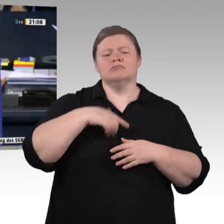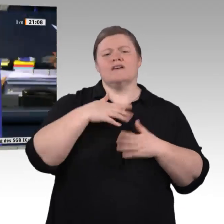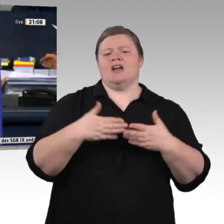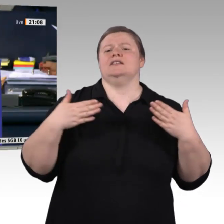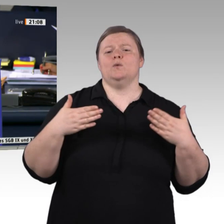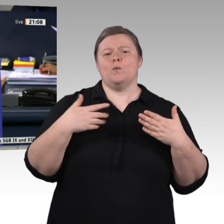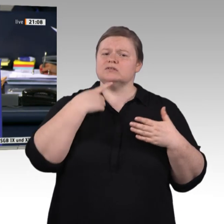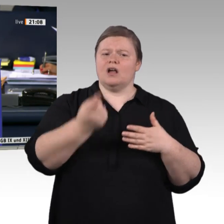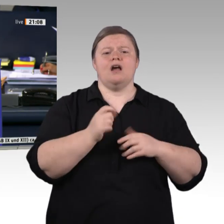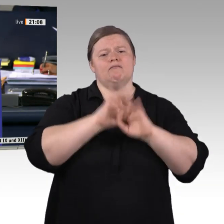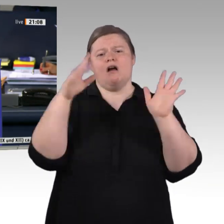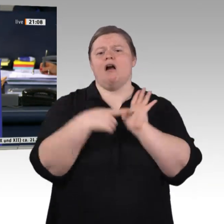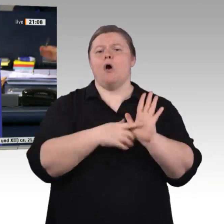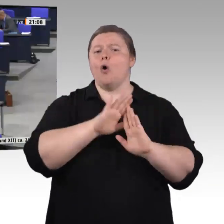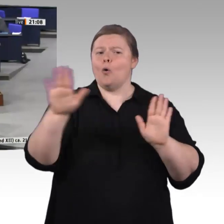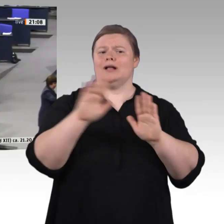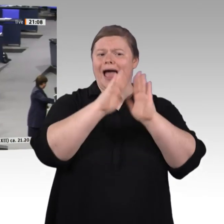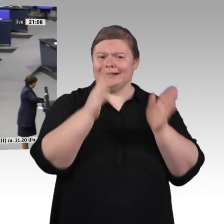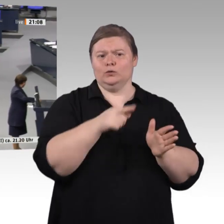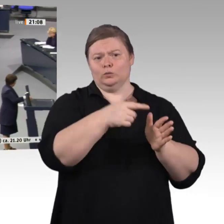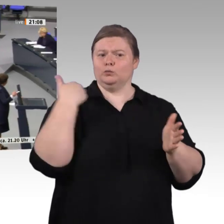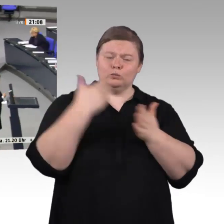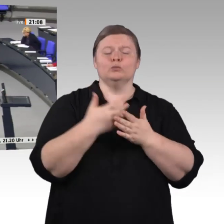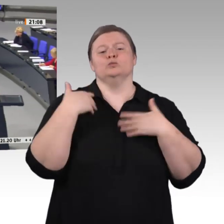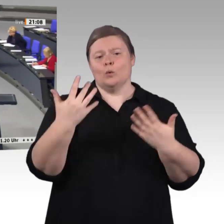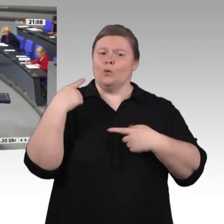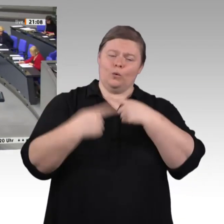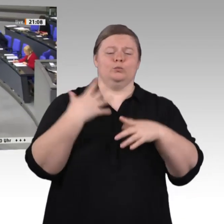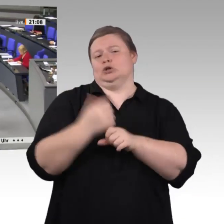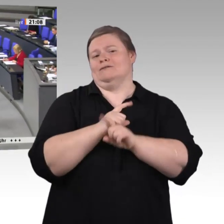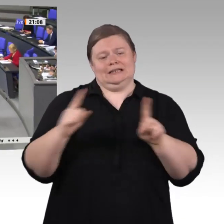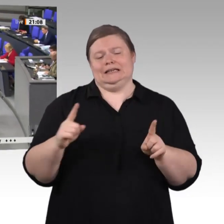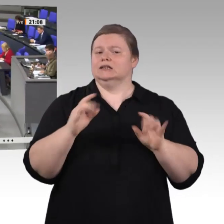Nächster Redner für die FDP-Fraktion, Jens Beek.